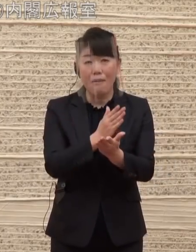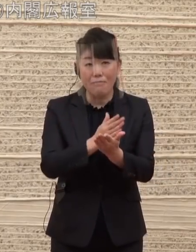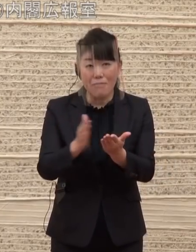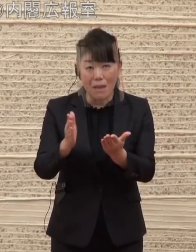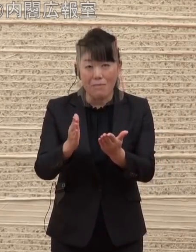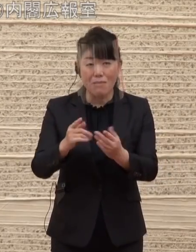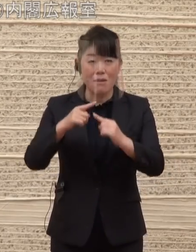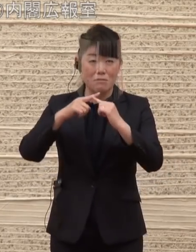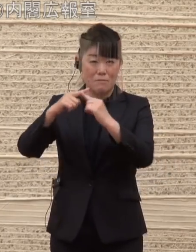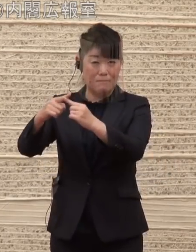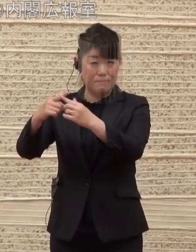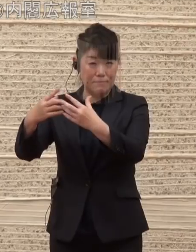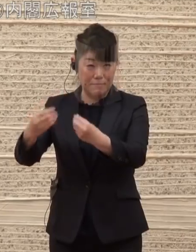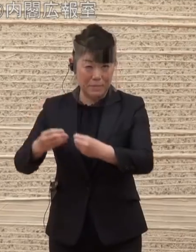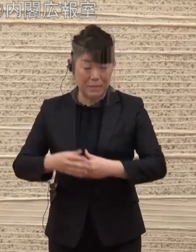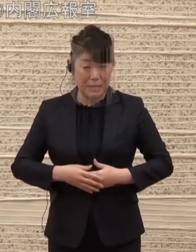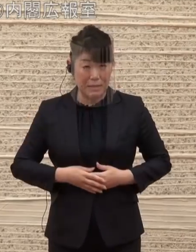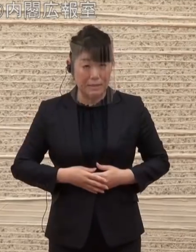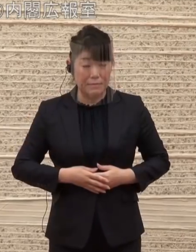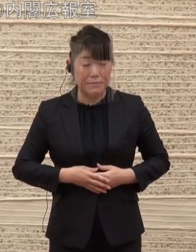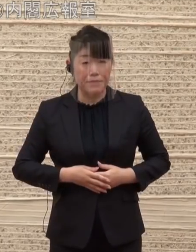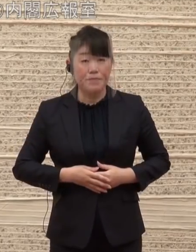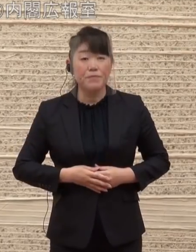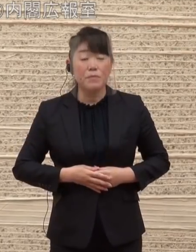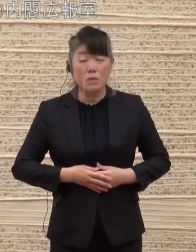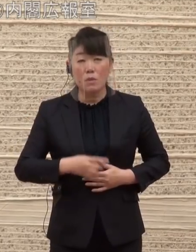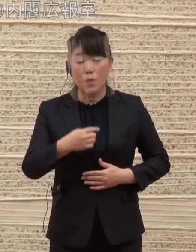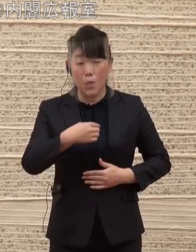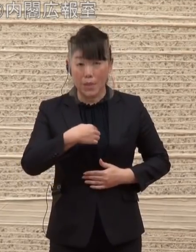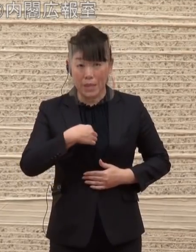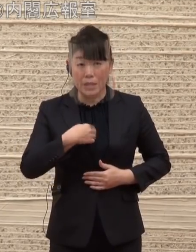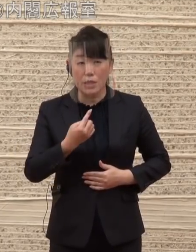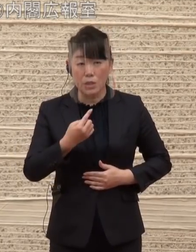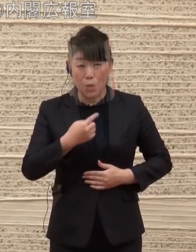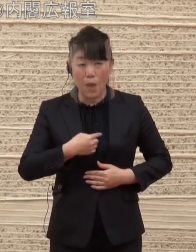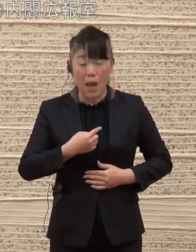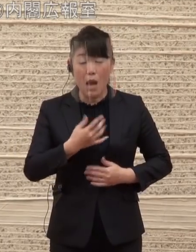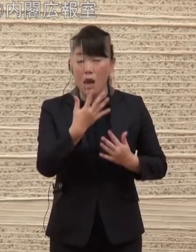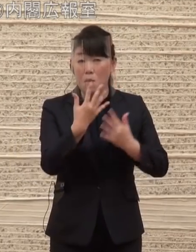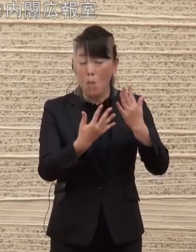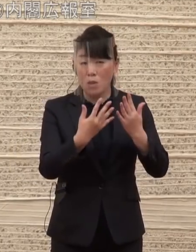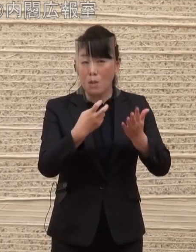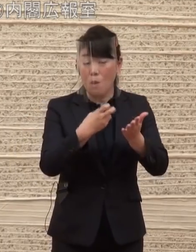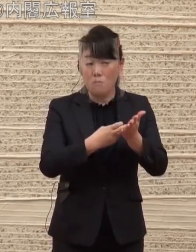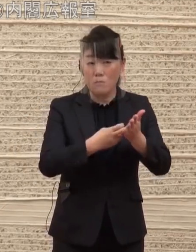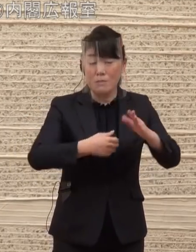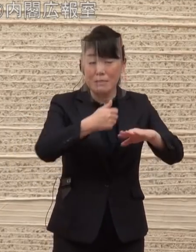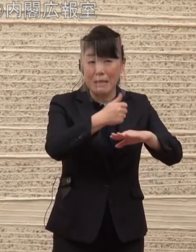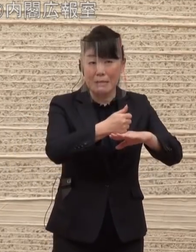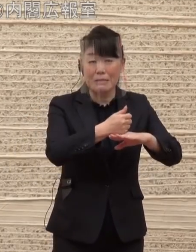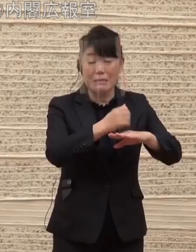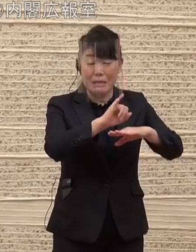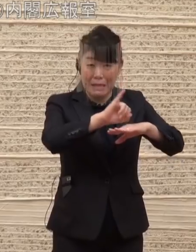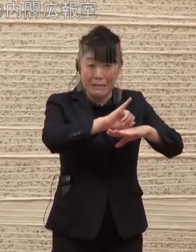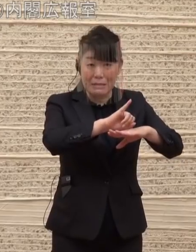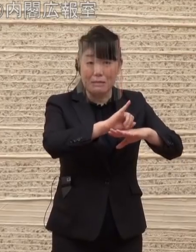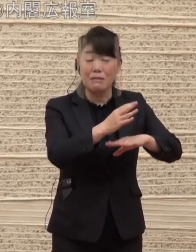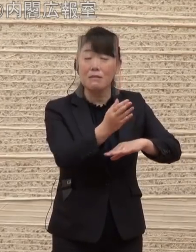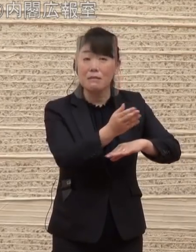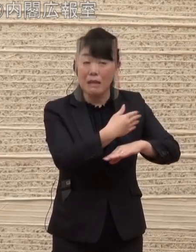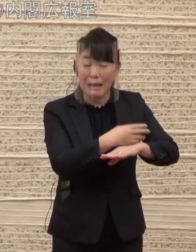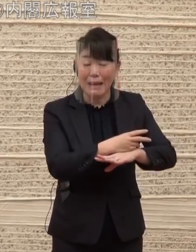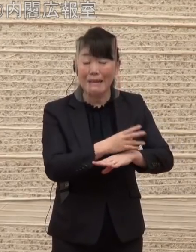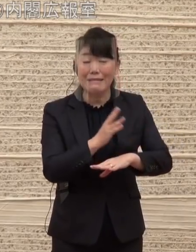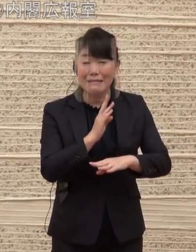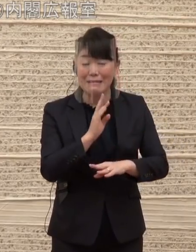処分した元象徴しています私自身は森法務大臣から事実関係の調査結果を踏まえ